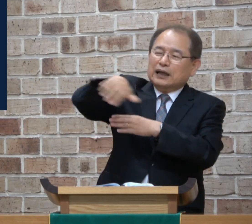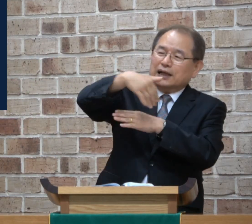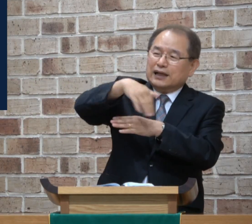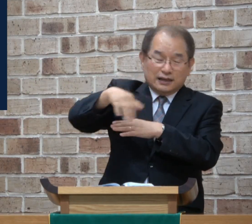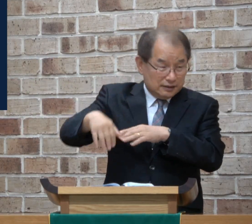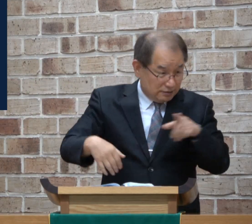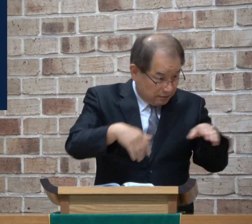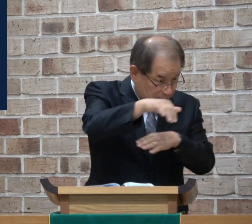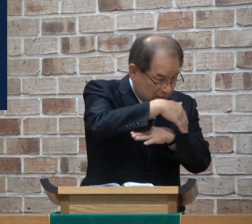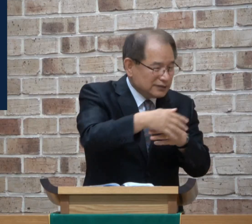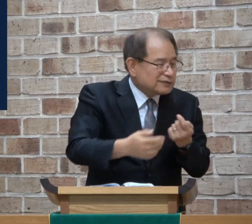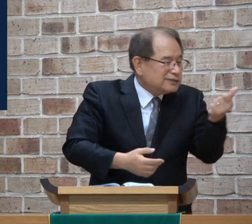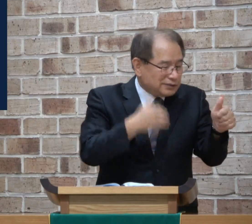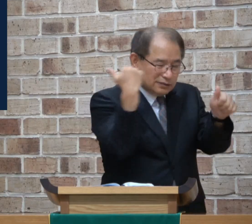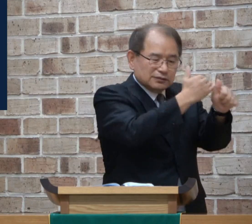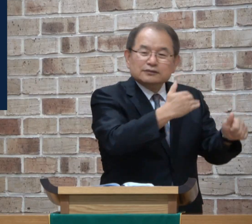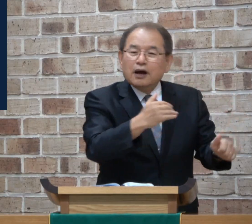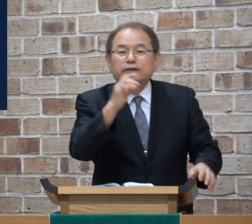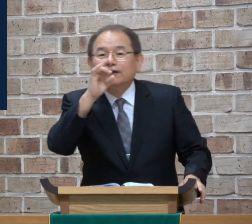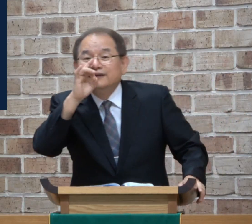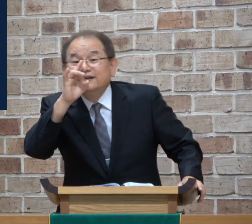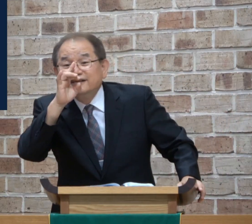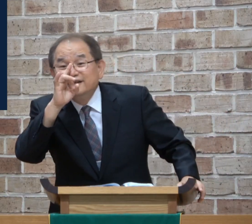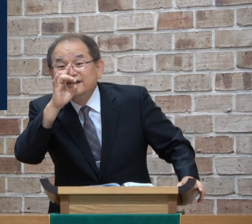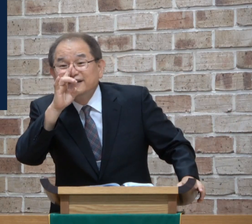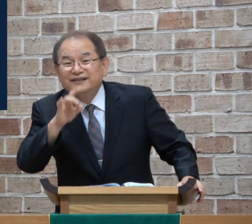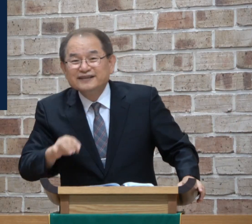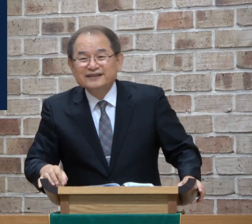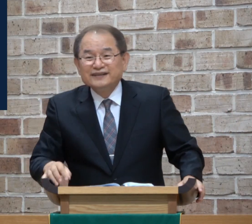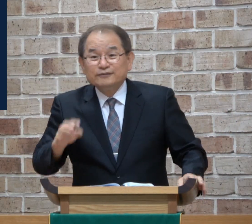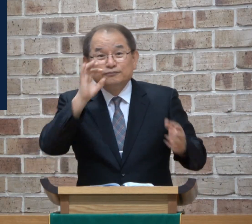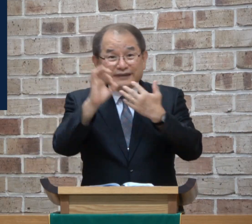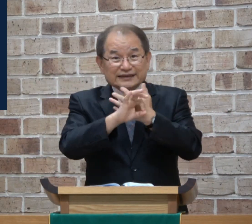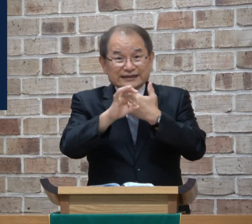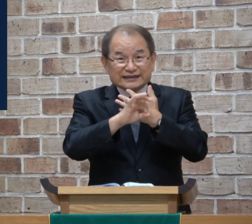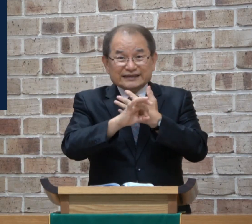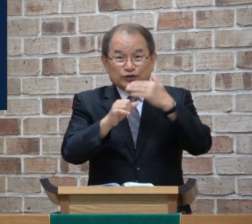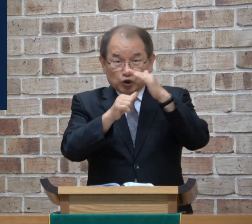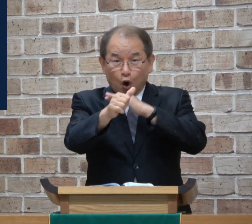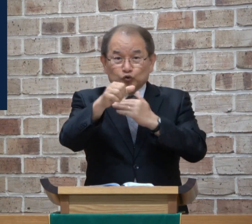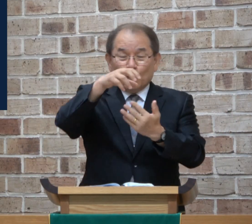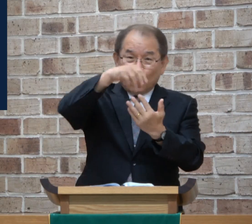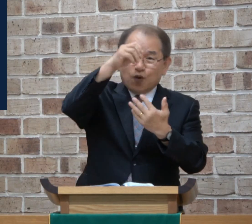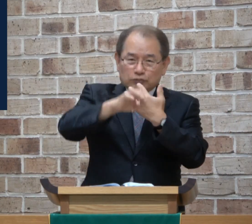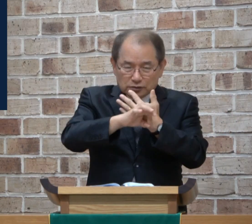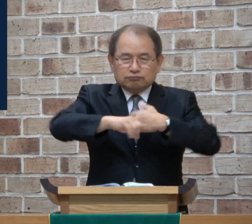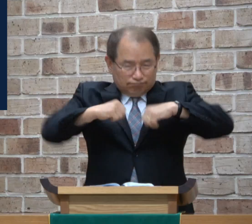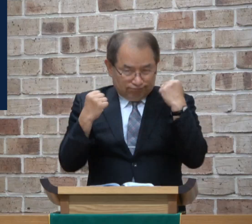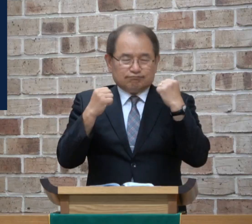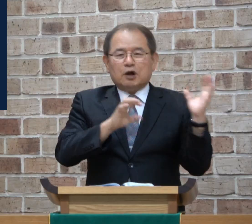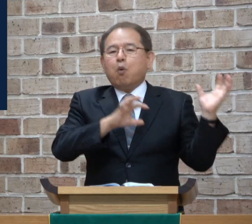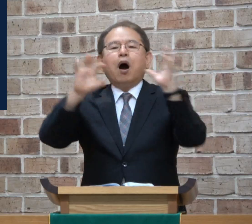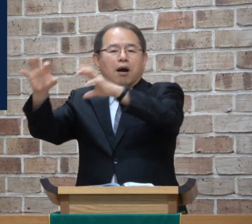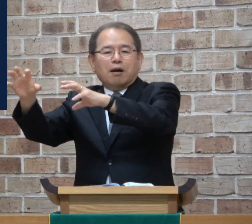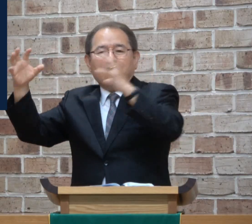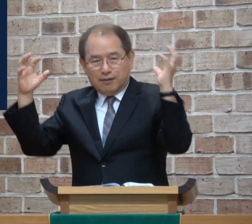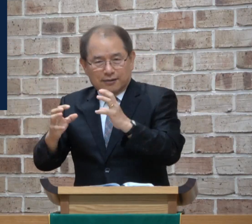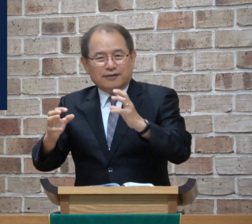제 마음대로 가기 싫다고 해서 못 가고 가고 싶다고 해서 가고 그런 훈련이 아닙니다. 선수를 뽑으면 무조건 따라야 되는